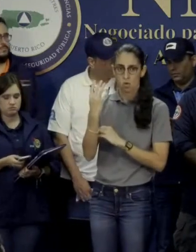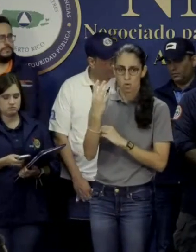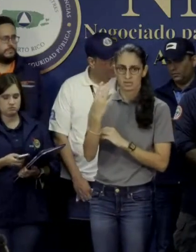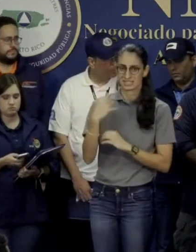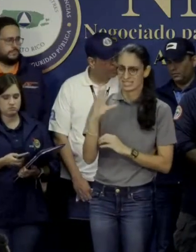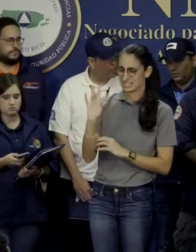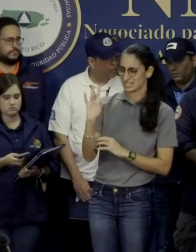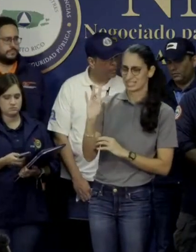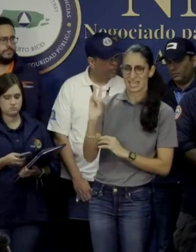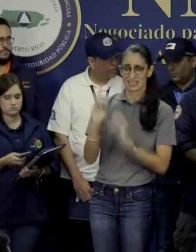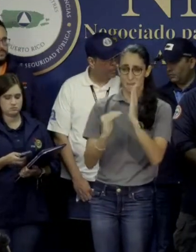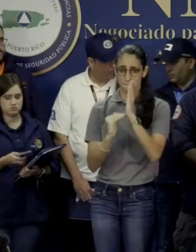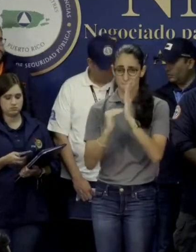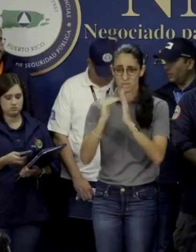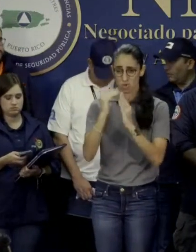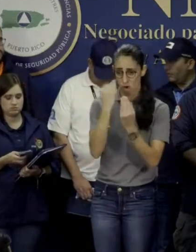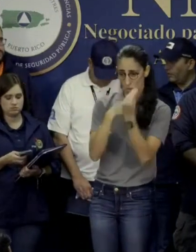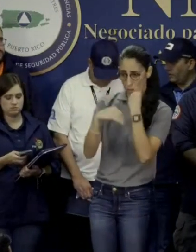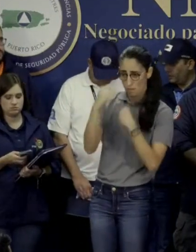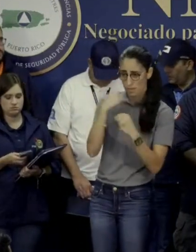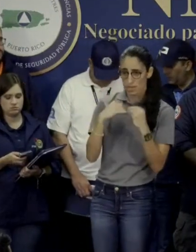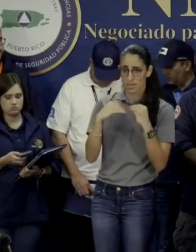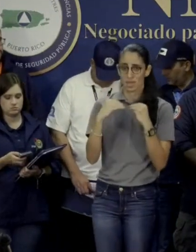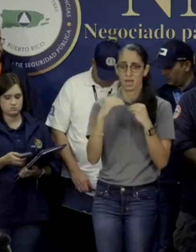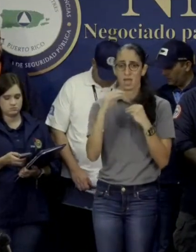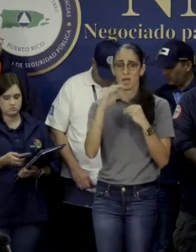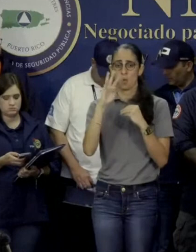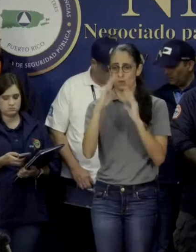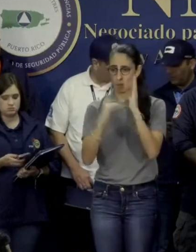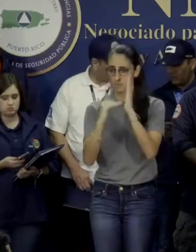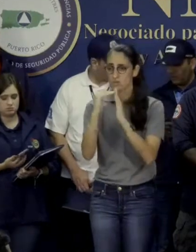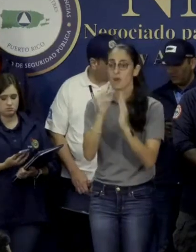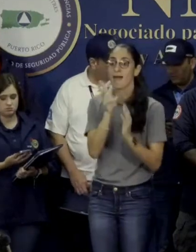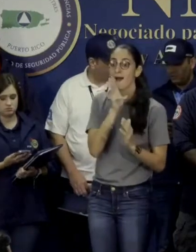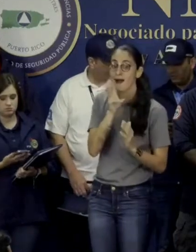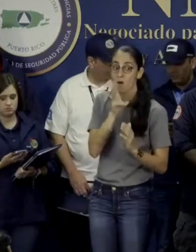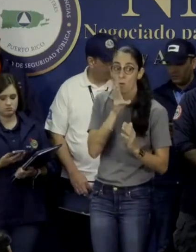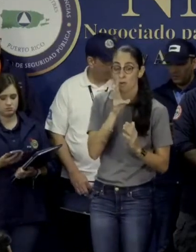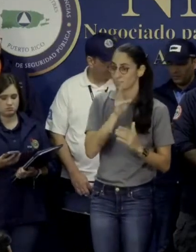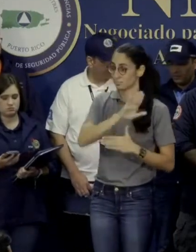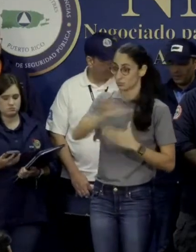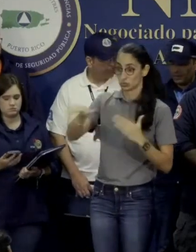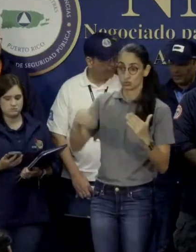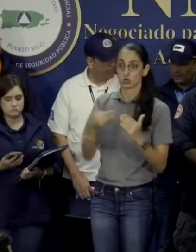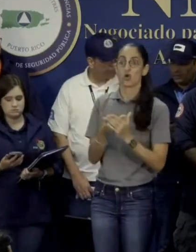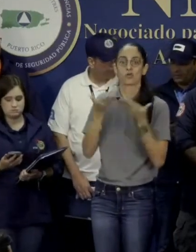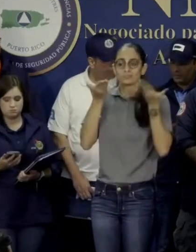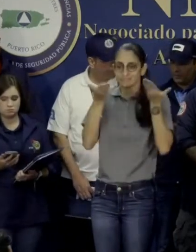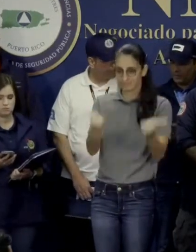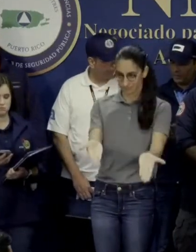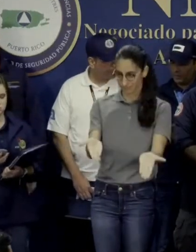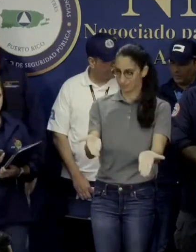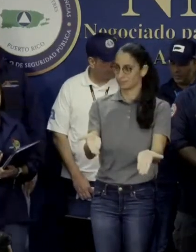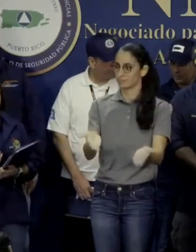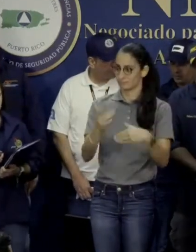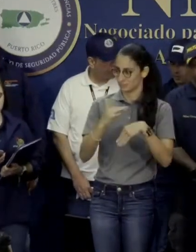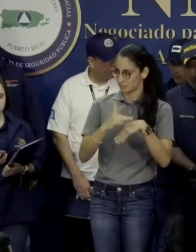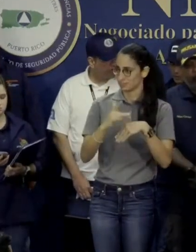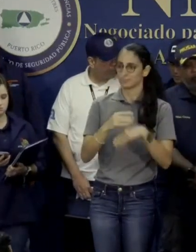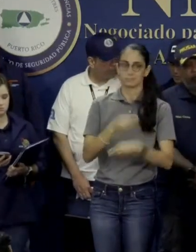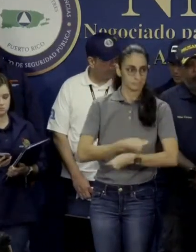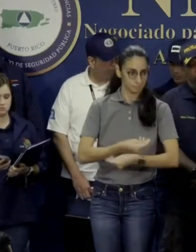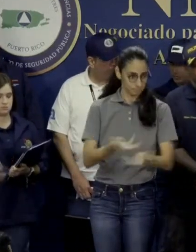7 millones de comida, tienen 4 millones de litros de agua. O sea que todos esos suministros están disponibles de haber